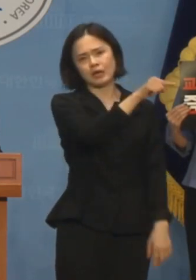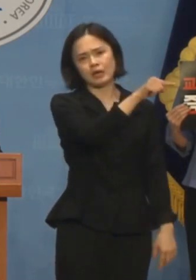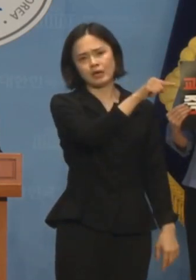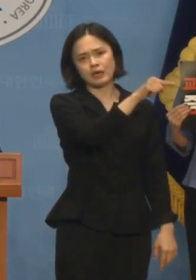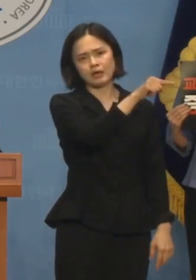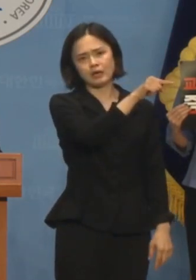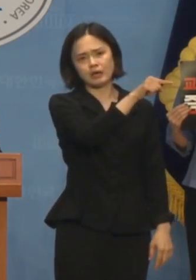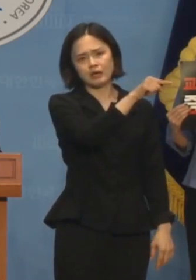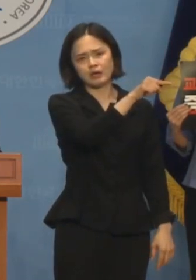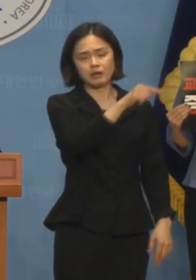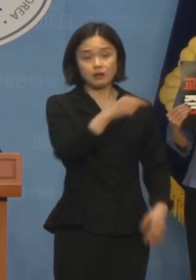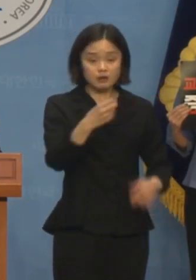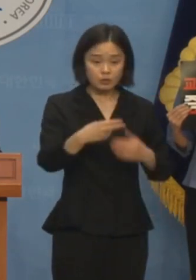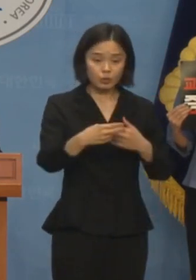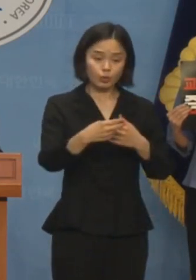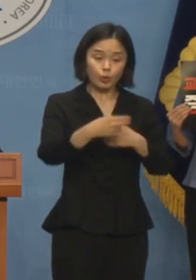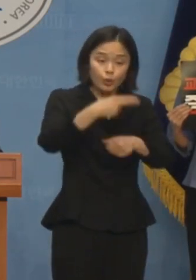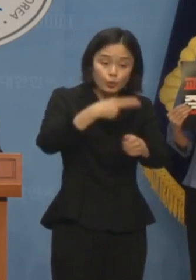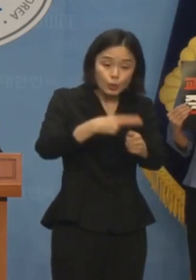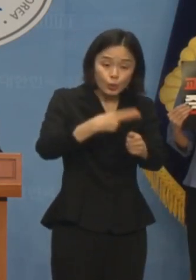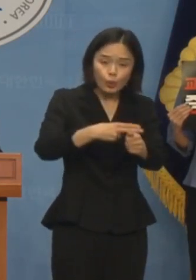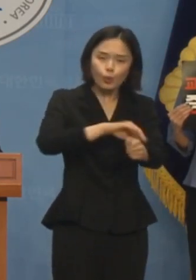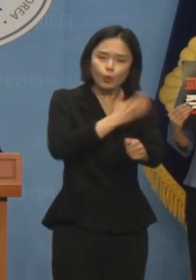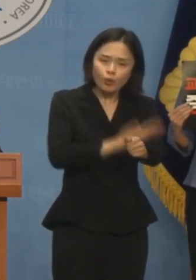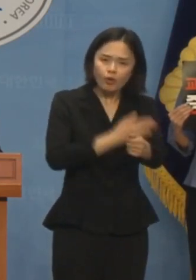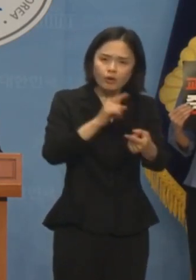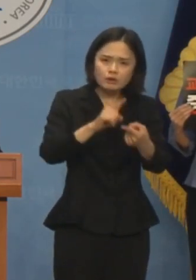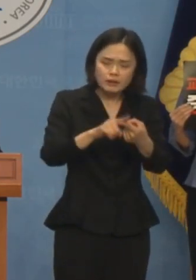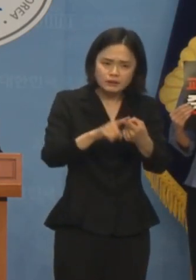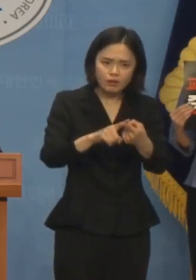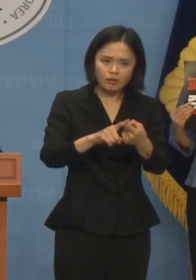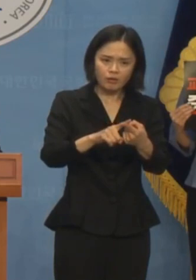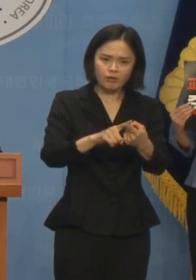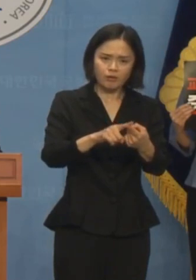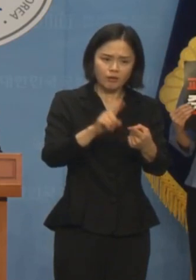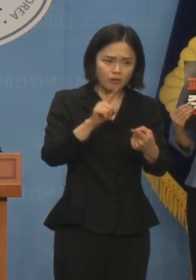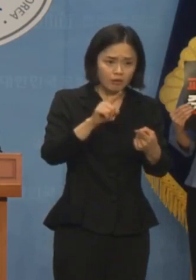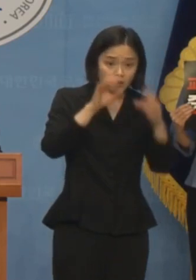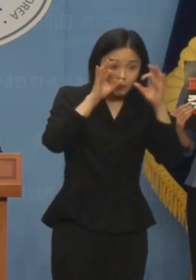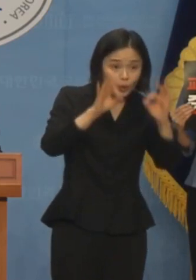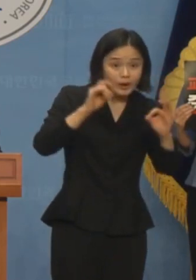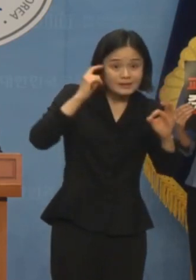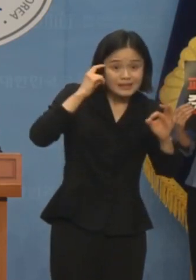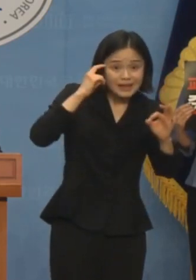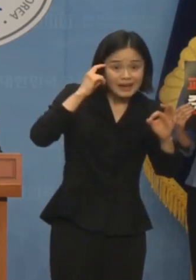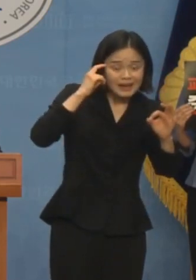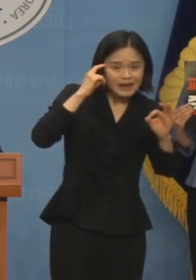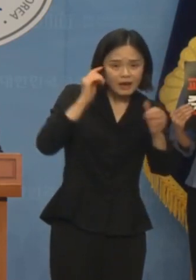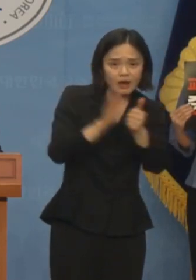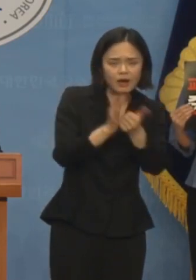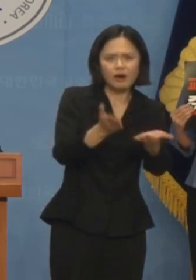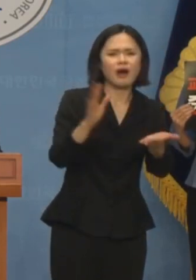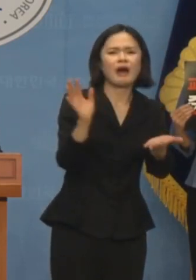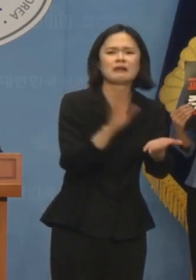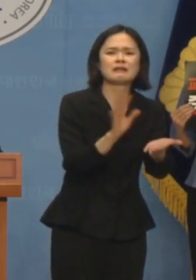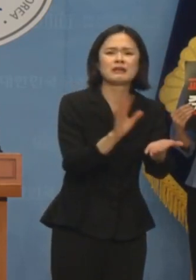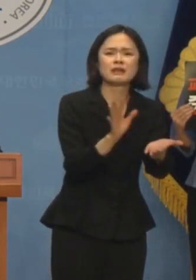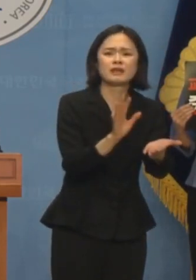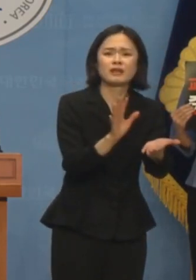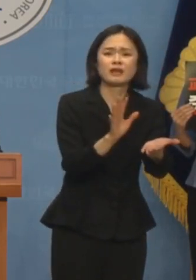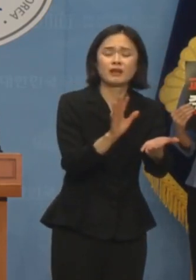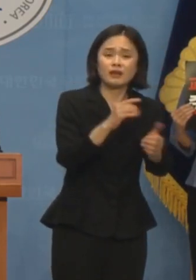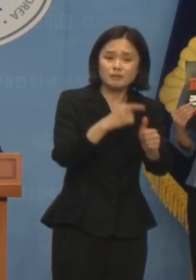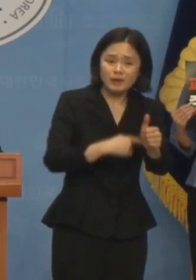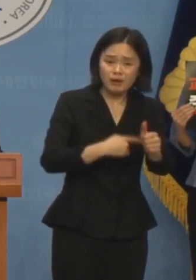고려해주지 않았기 때문입니다. 악성 민원과 무고성 아동학대가 얼마나 교사를 궁지로 모는지, 교육활동에 집중할 수